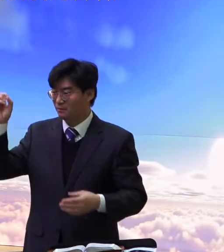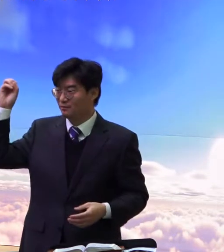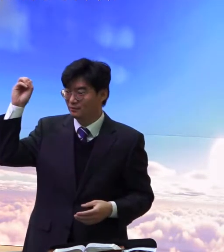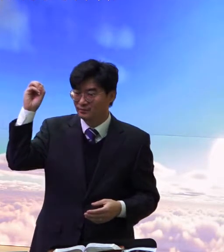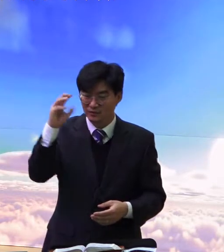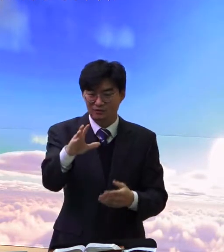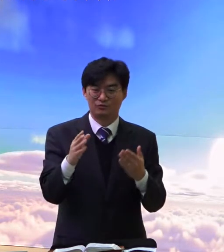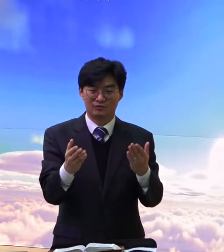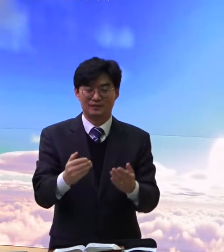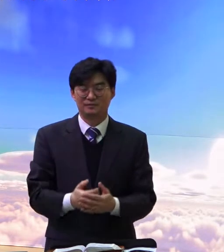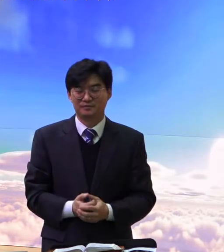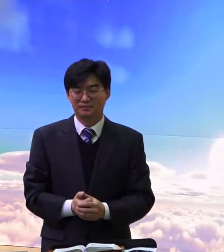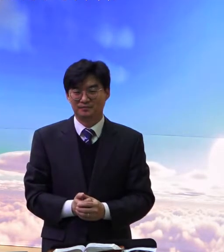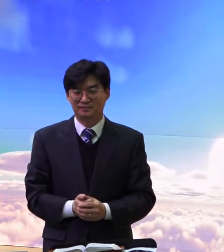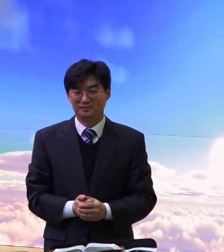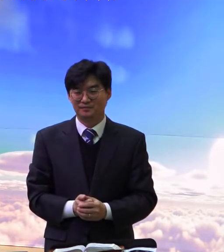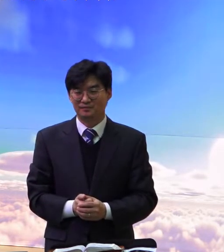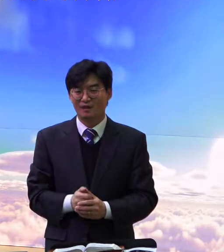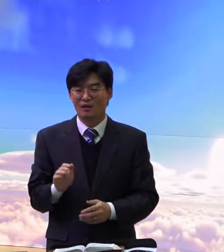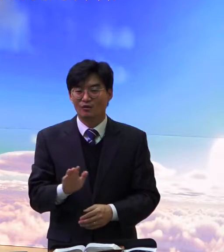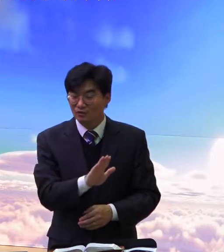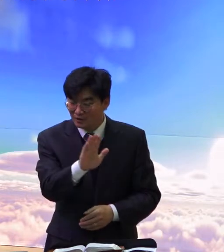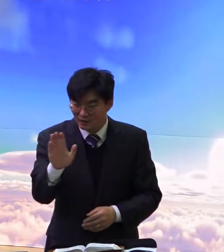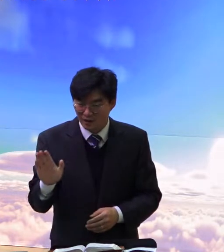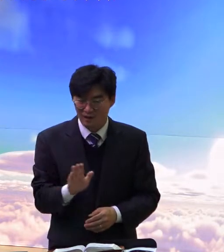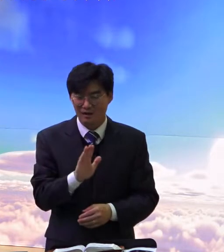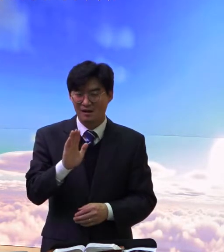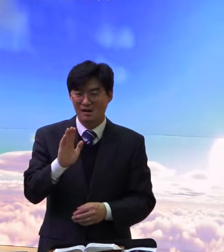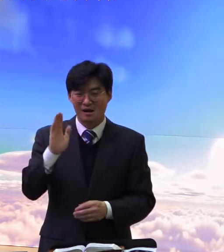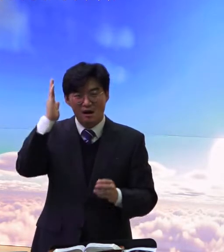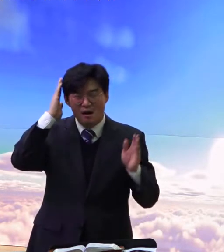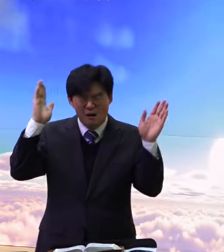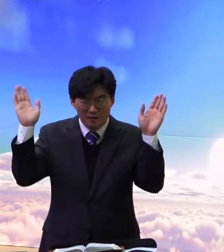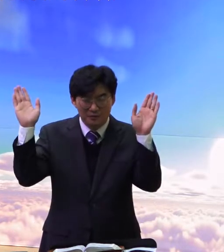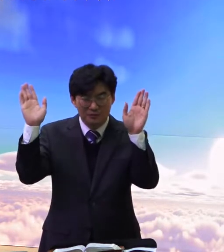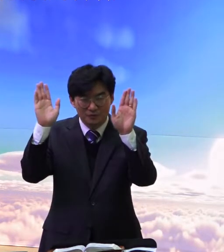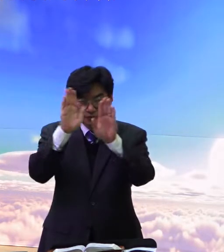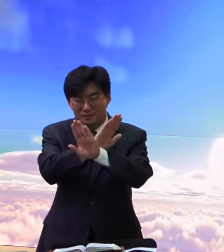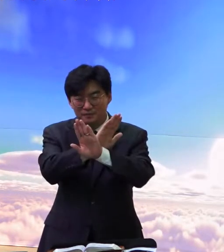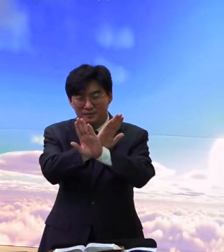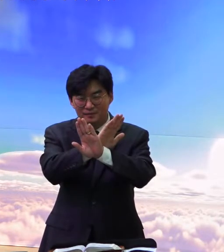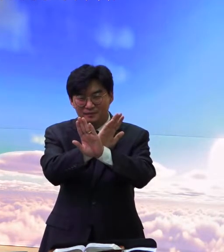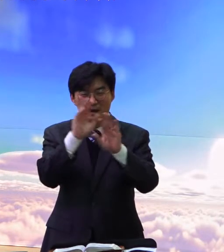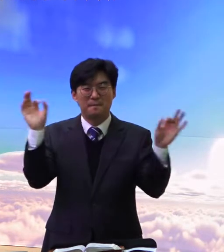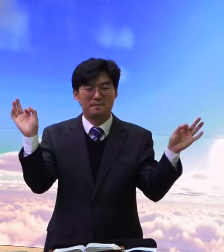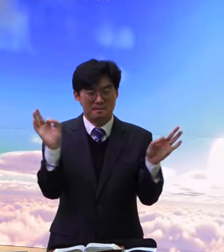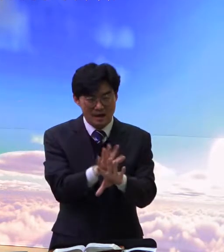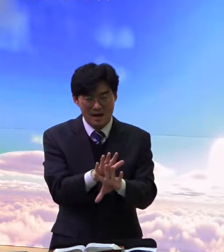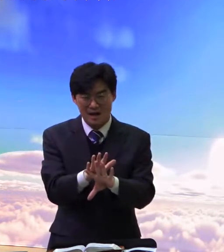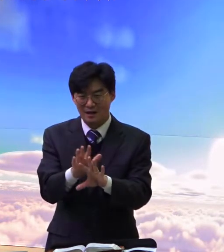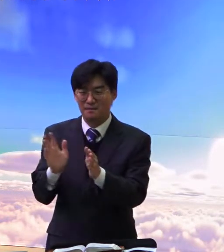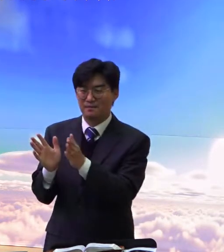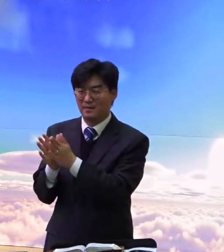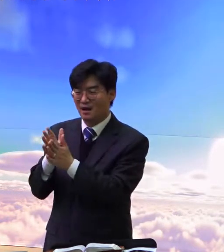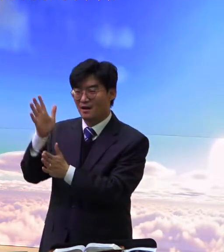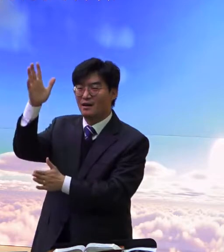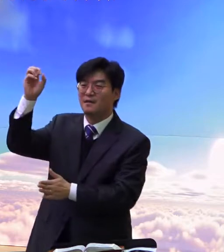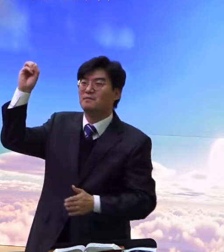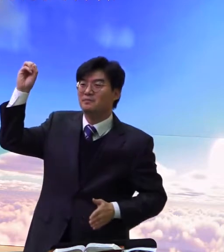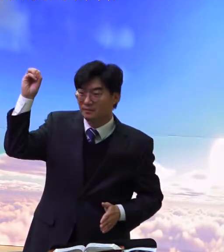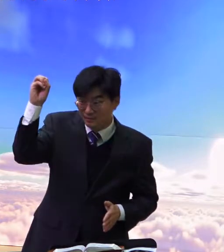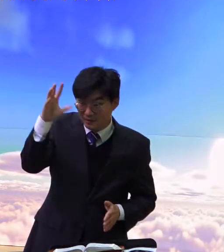우리들은 어둠을 빛으로 어둠을 몰아내는 예수님을 모신